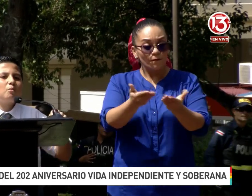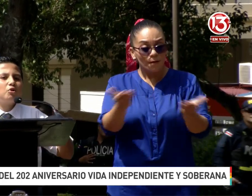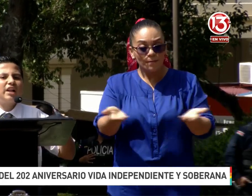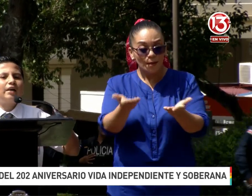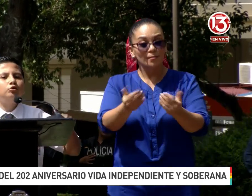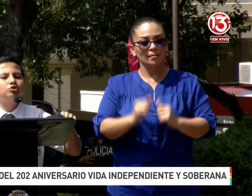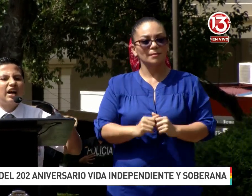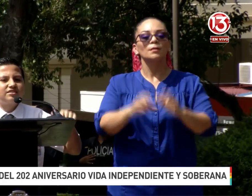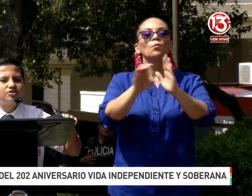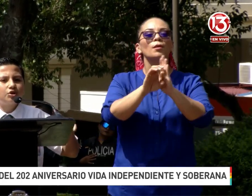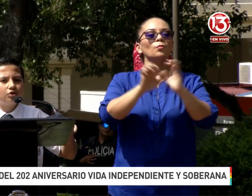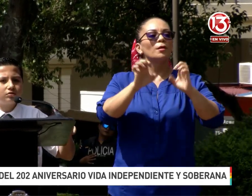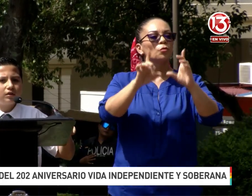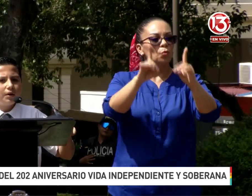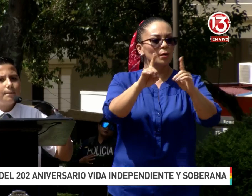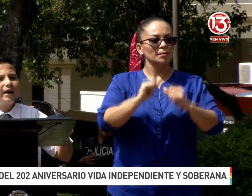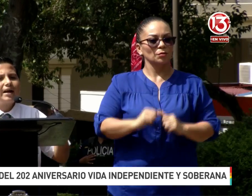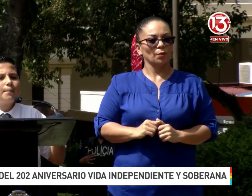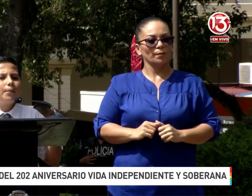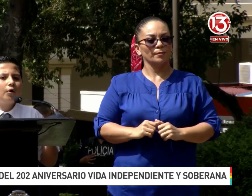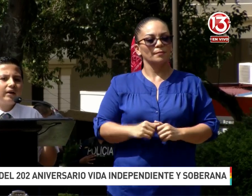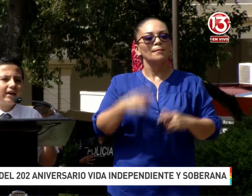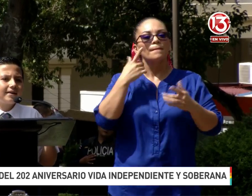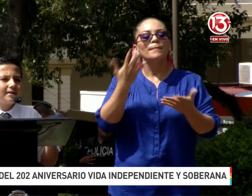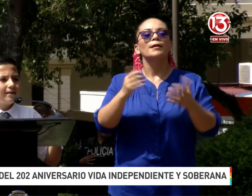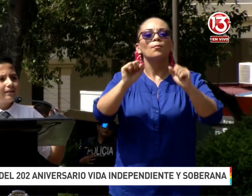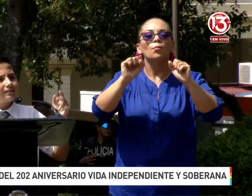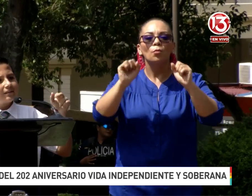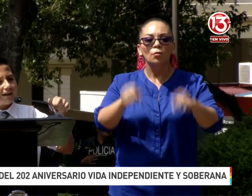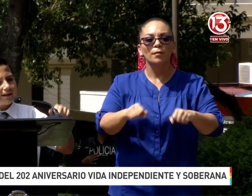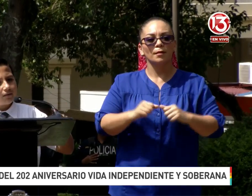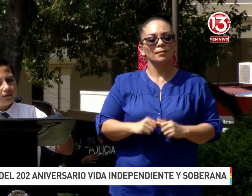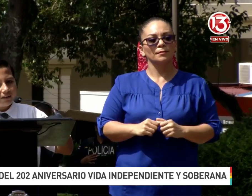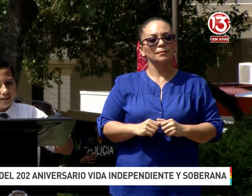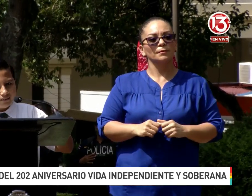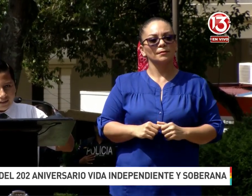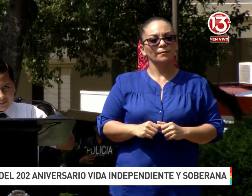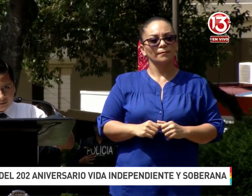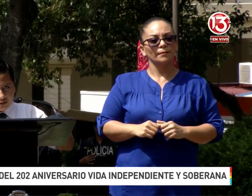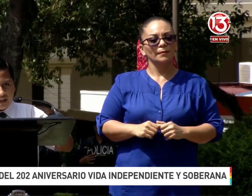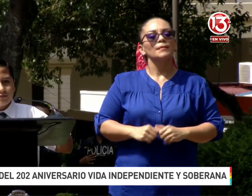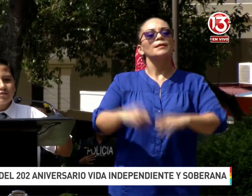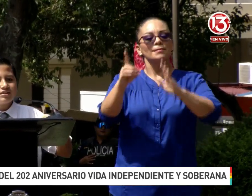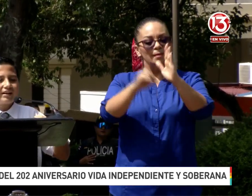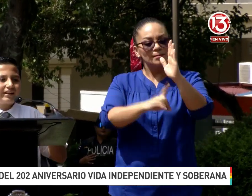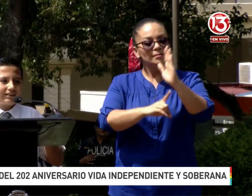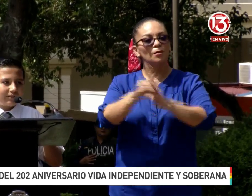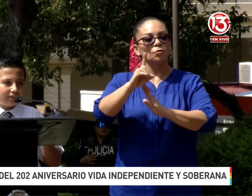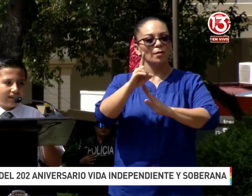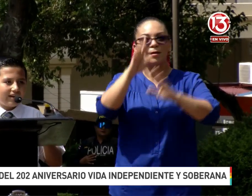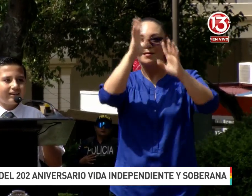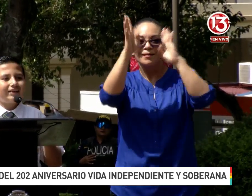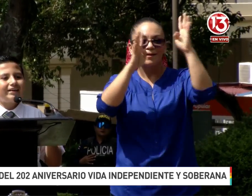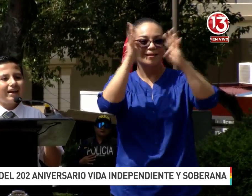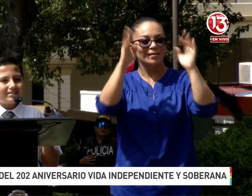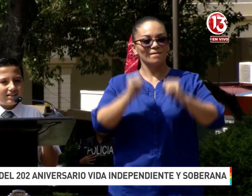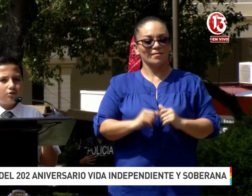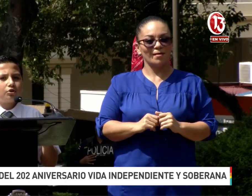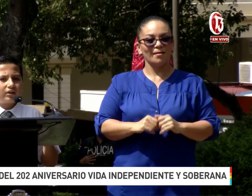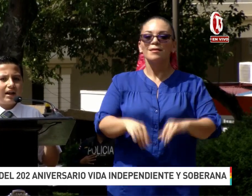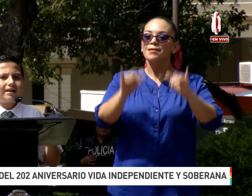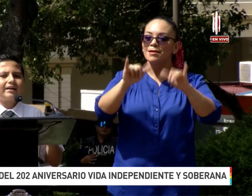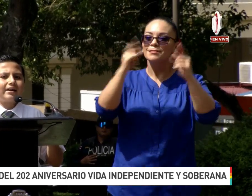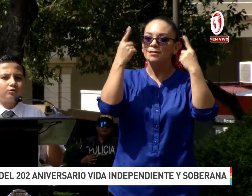herramientas como la educación para poder desarrollar nuestra creatividad y